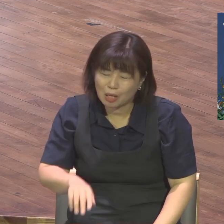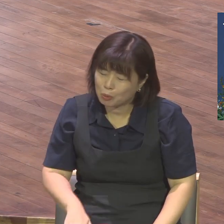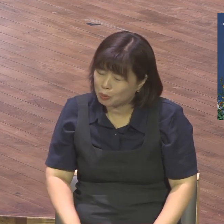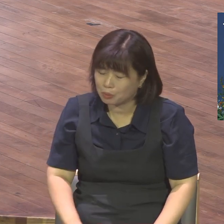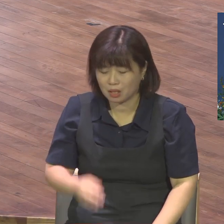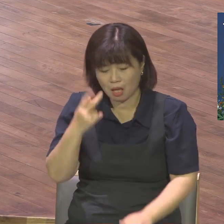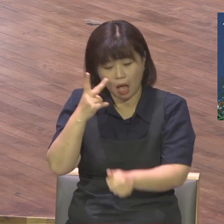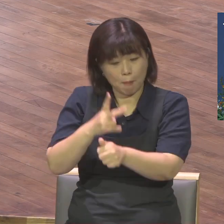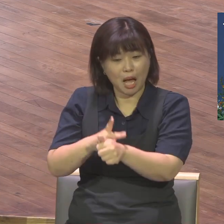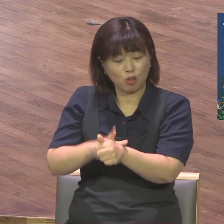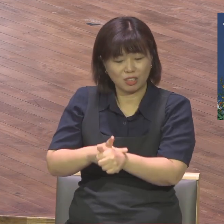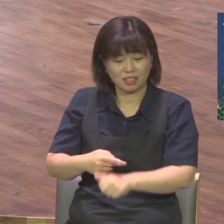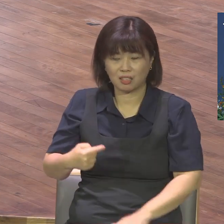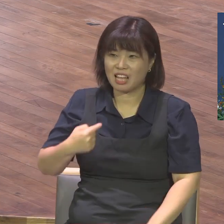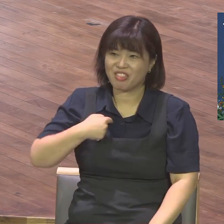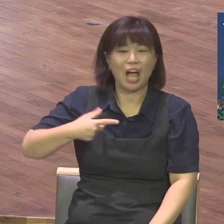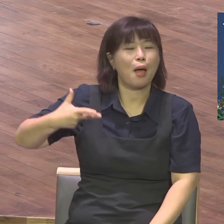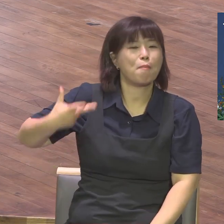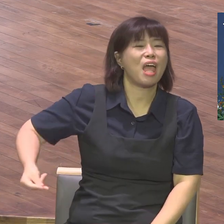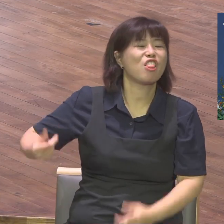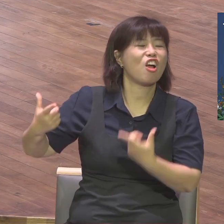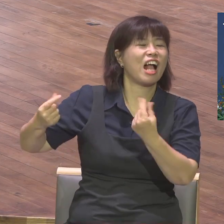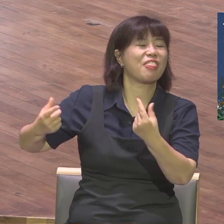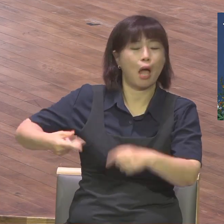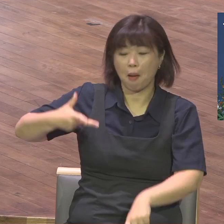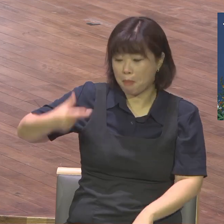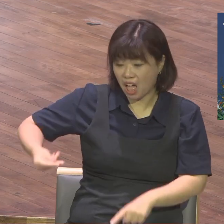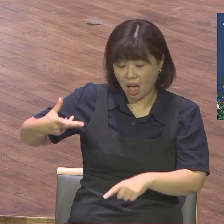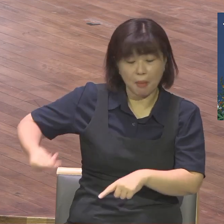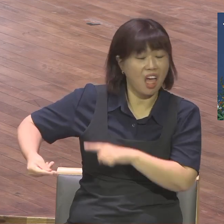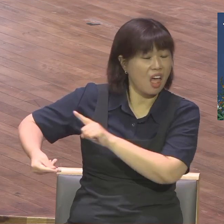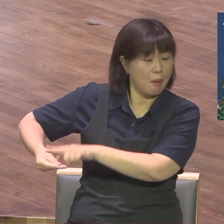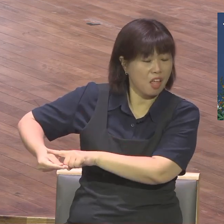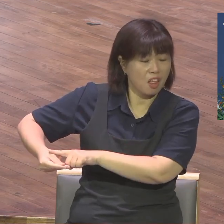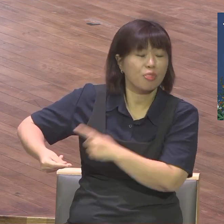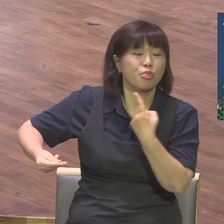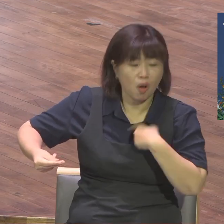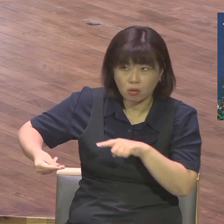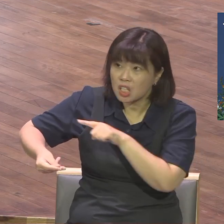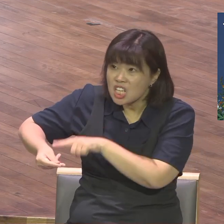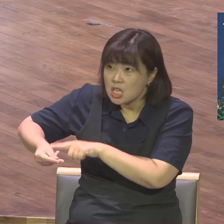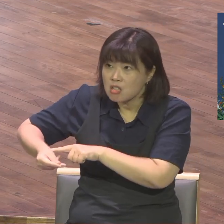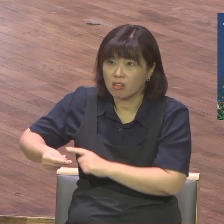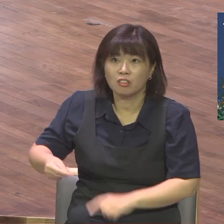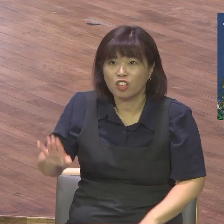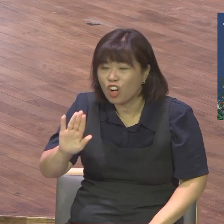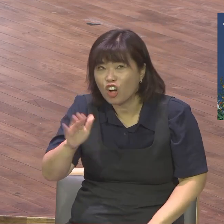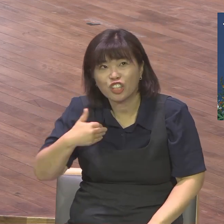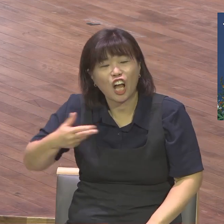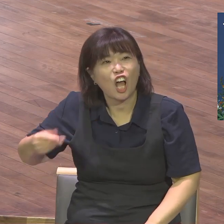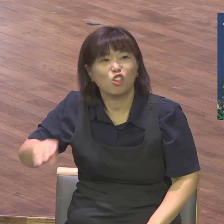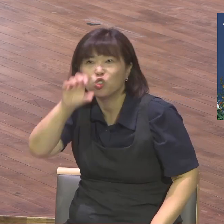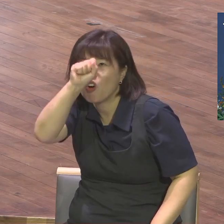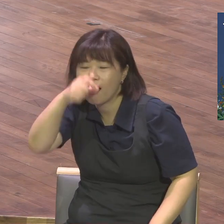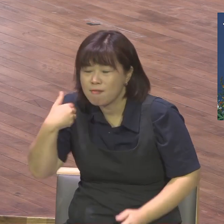눈에 불을 켜고 그러니 교회가